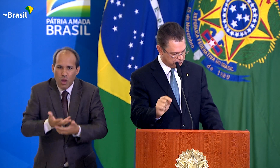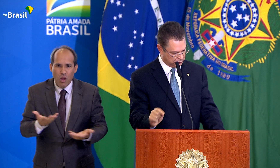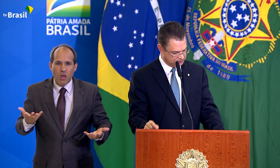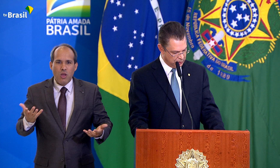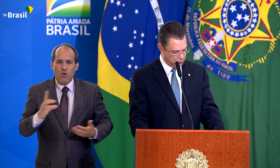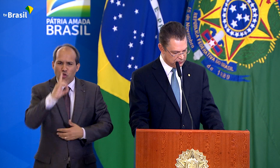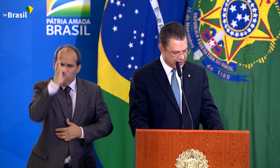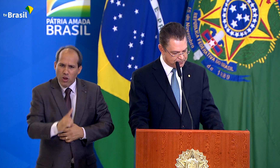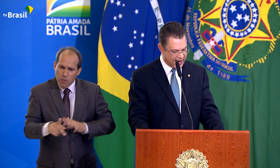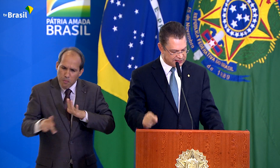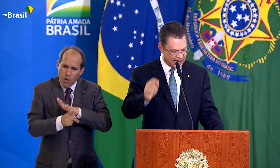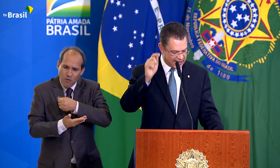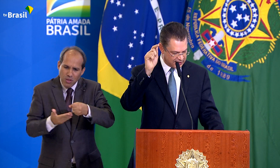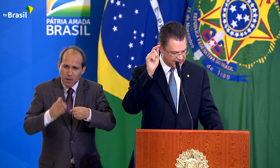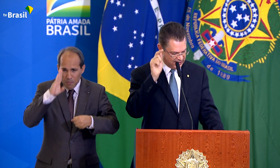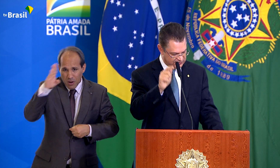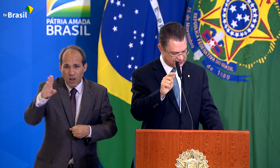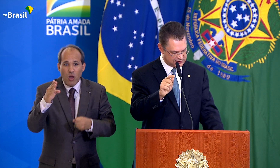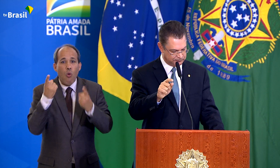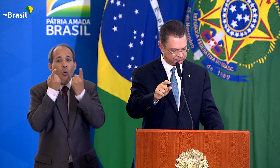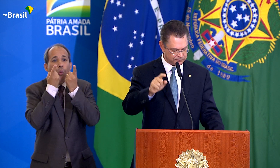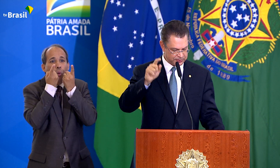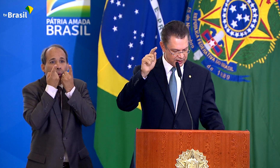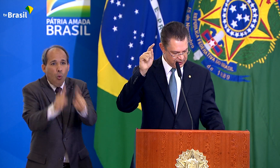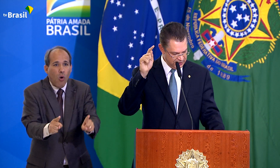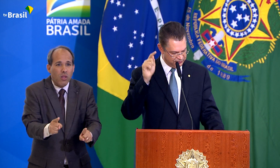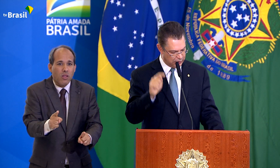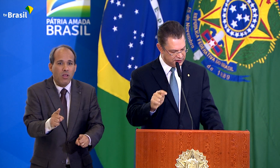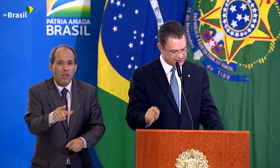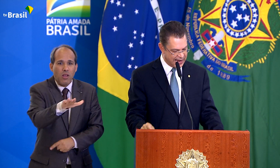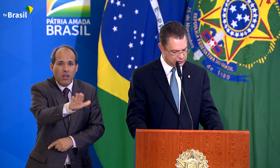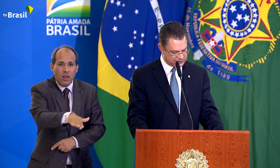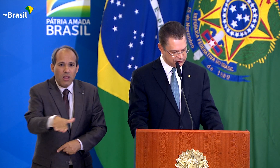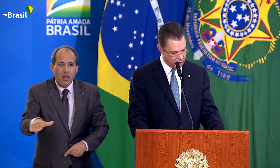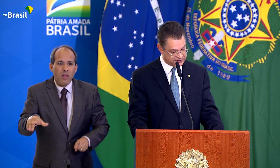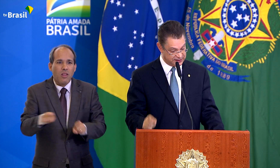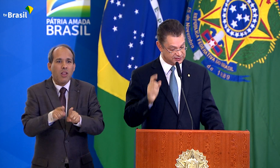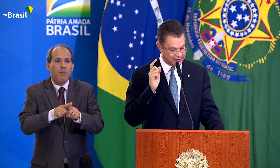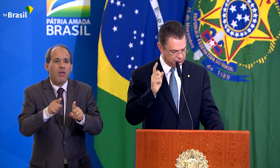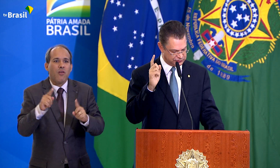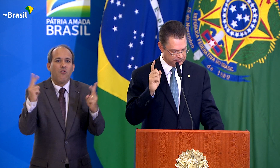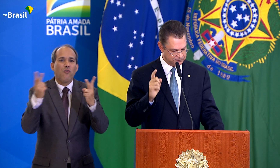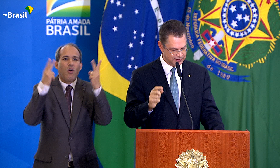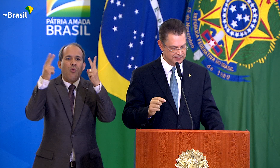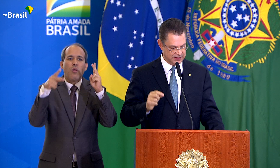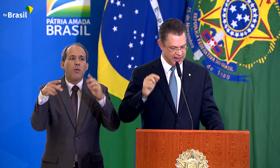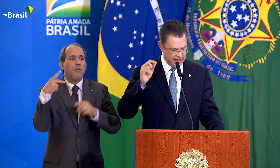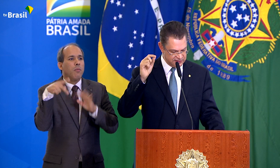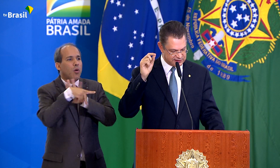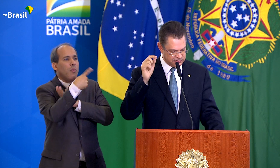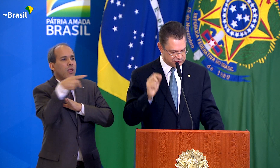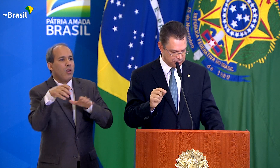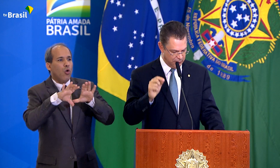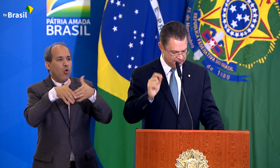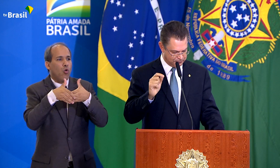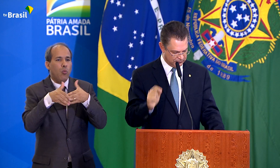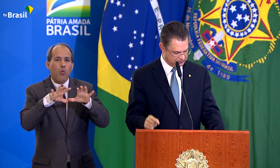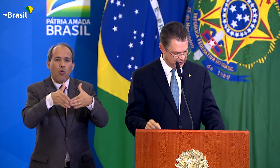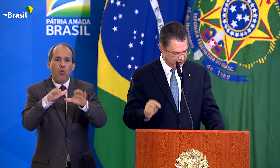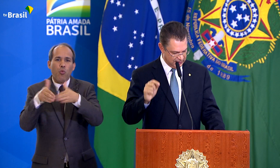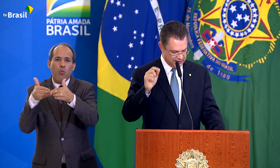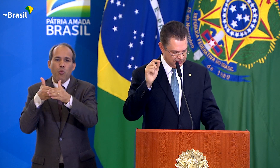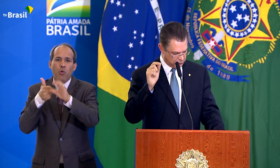absoluto quando é para atacar crianças e valores caros à nós cristãos em